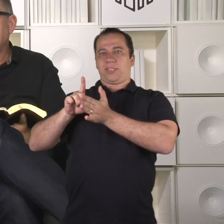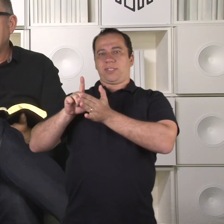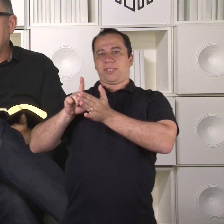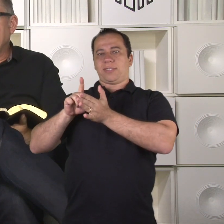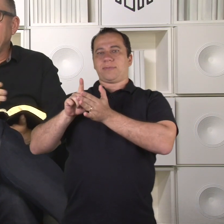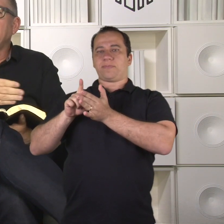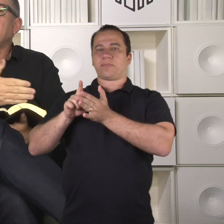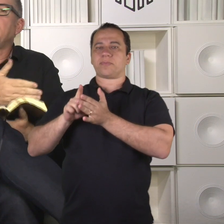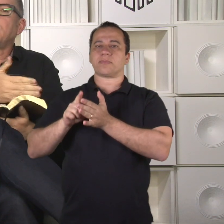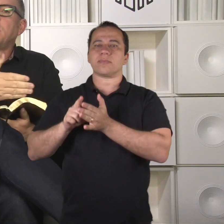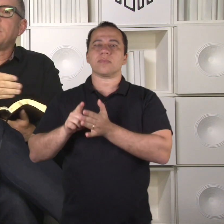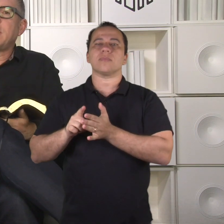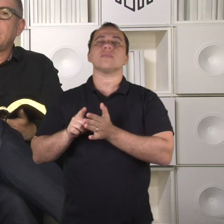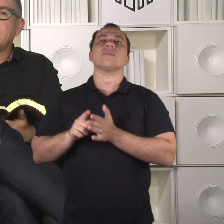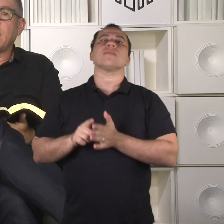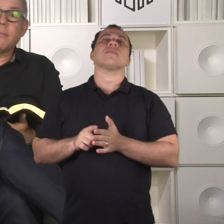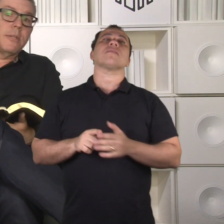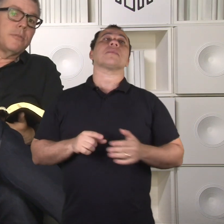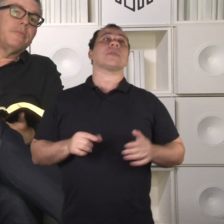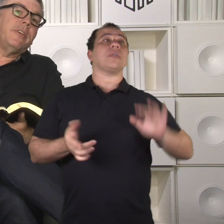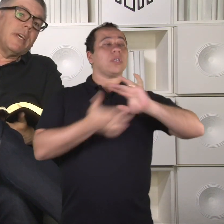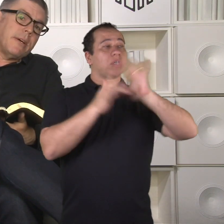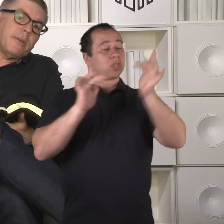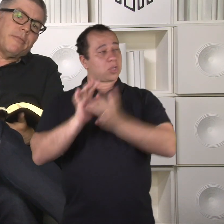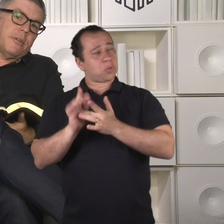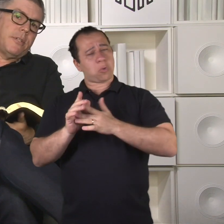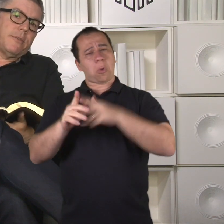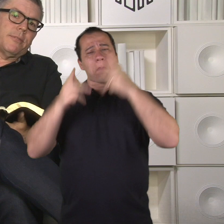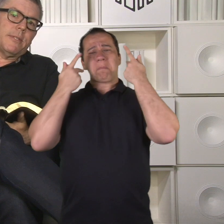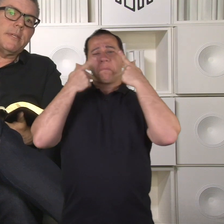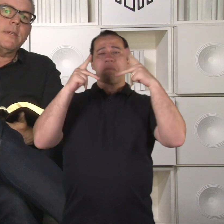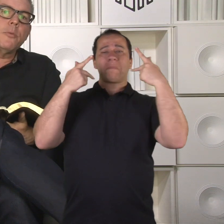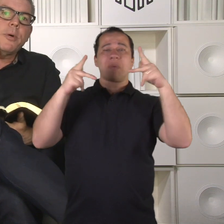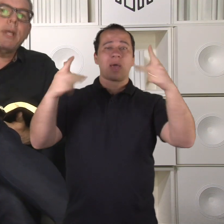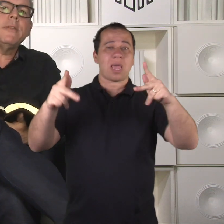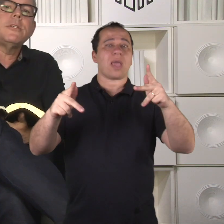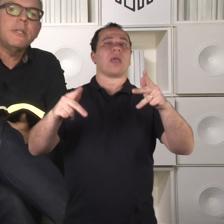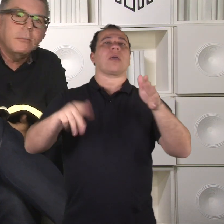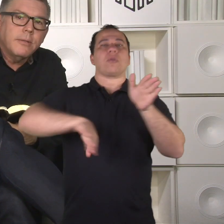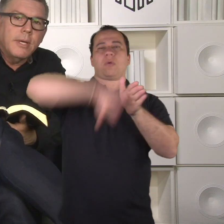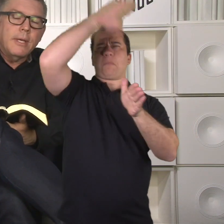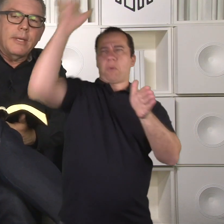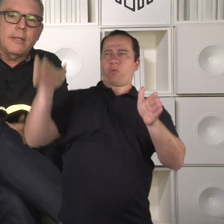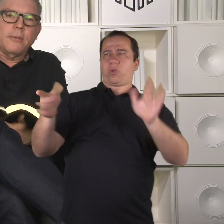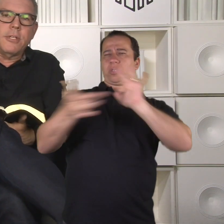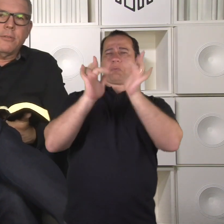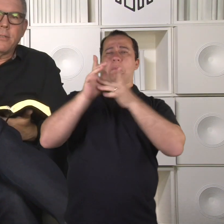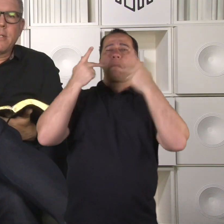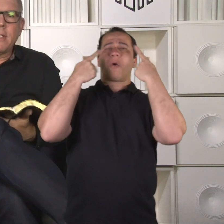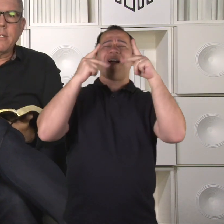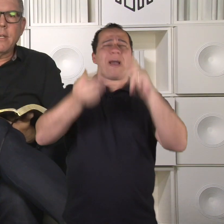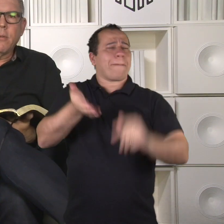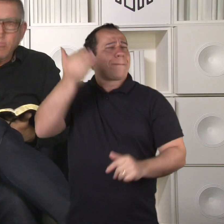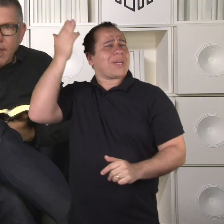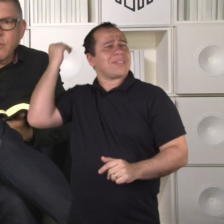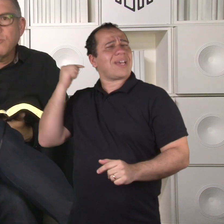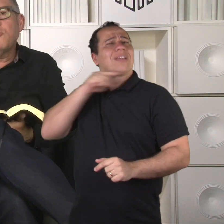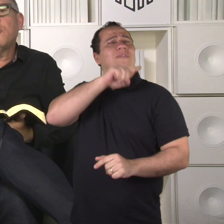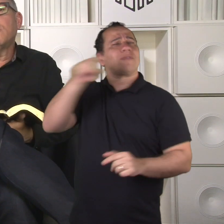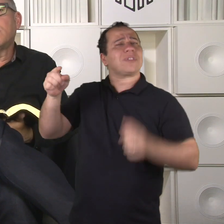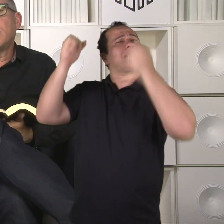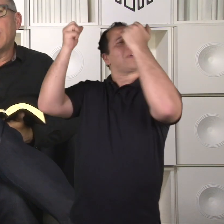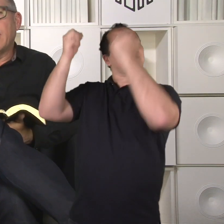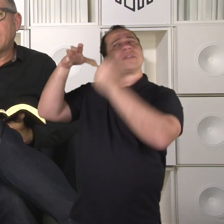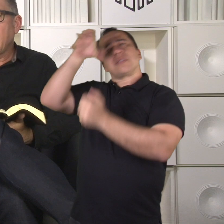da lei. Assim, no Sermão do Monte, ele diz, olha, vocês ouviram o que foi dito a vocês, eu, porém, digo. Então, Jesus está dizendo, eu tenho